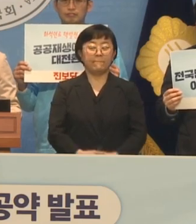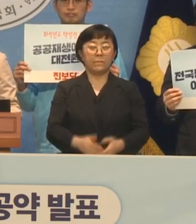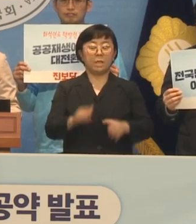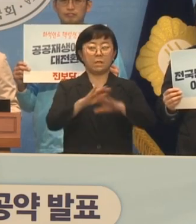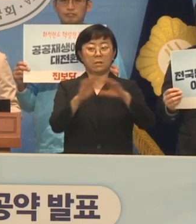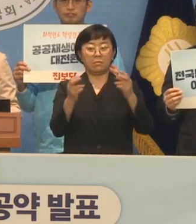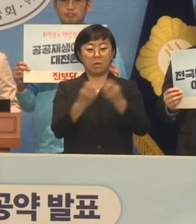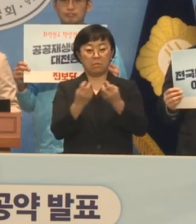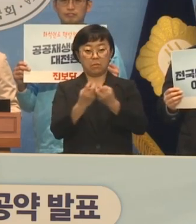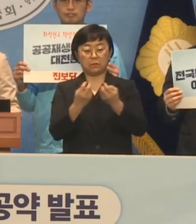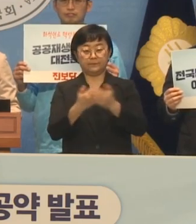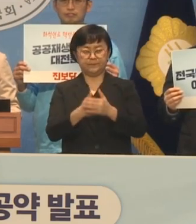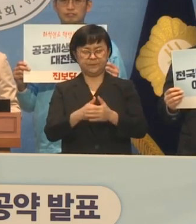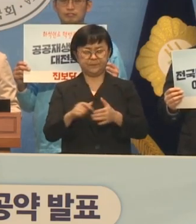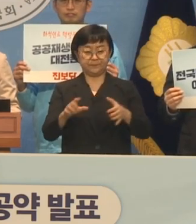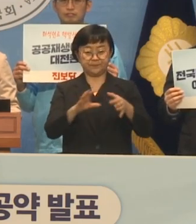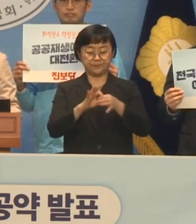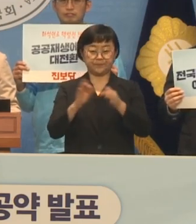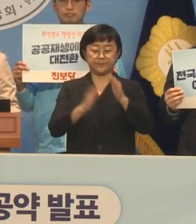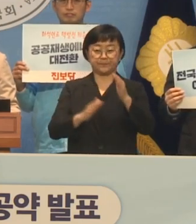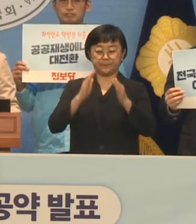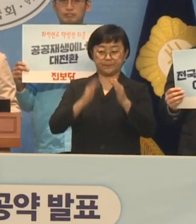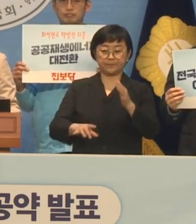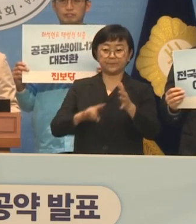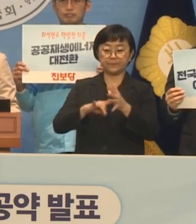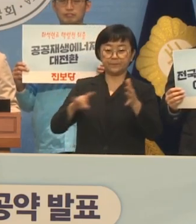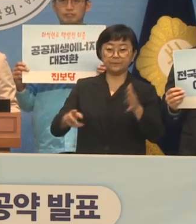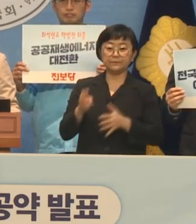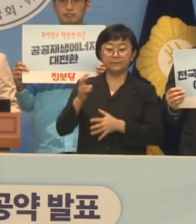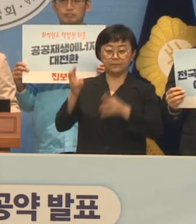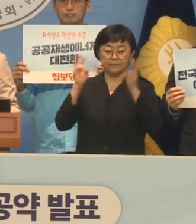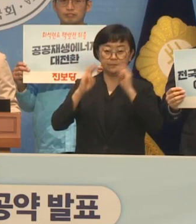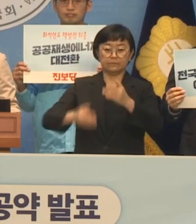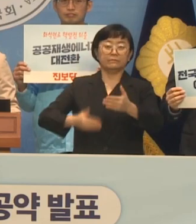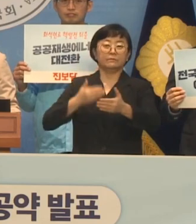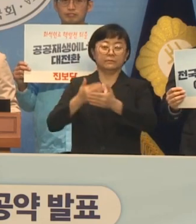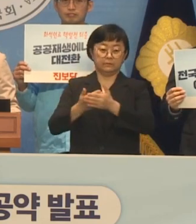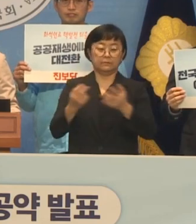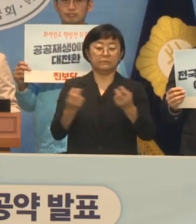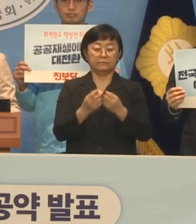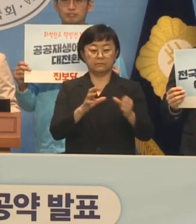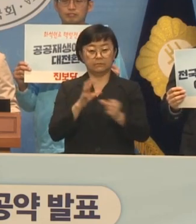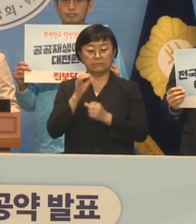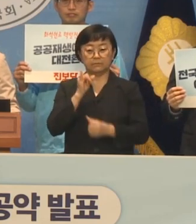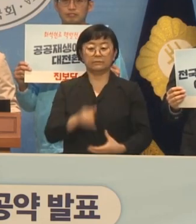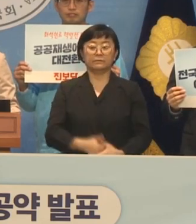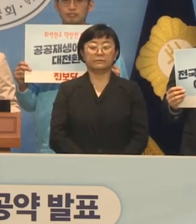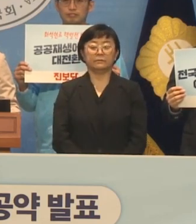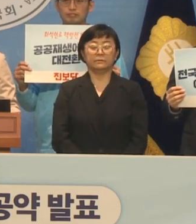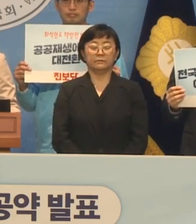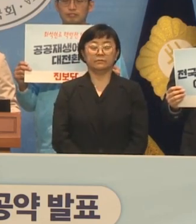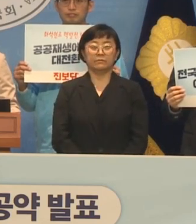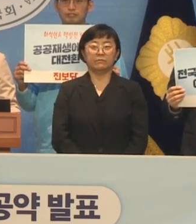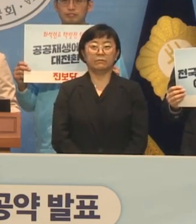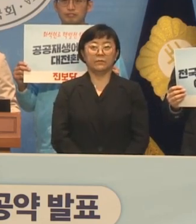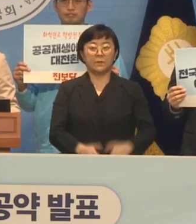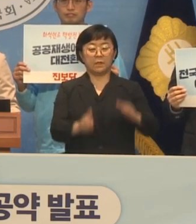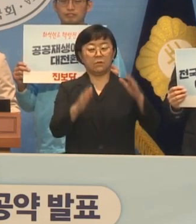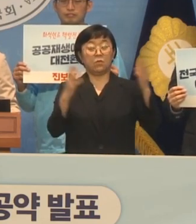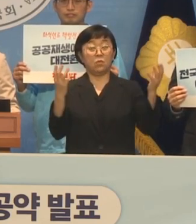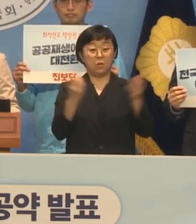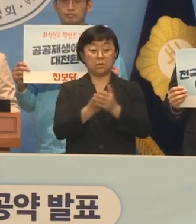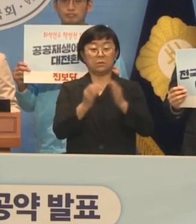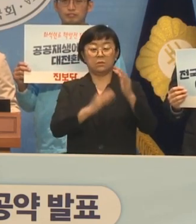대안이라던 준공영제 또한 국민 세금으로 버스 업체들 배불리는 수단이 되어버렸습니다. 결국